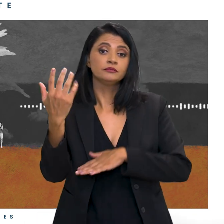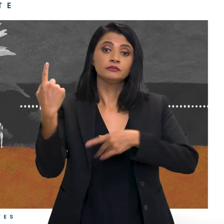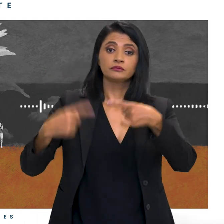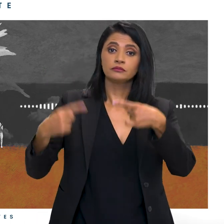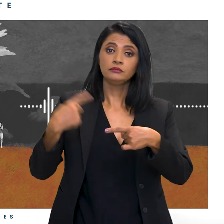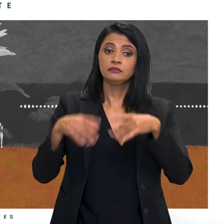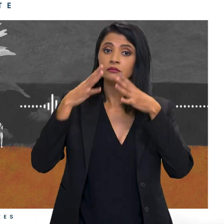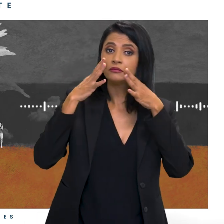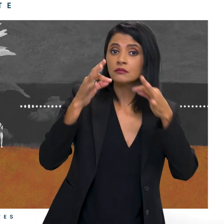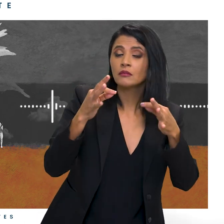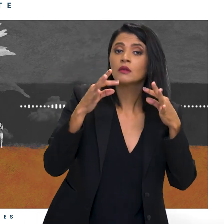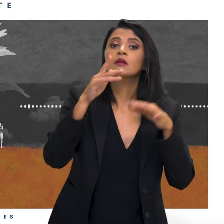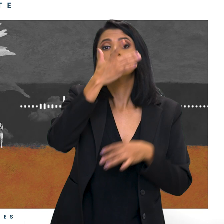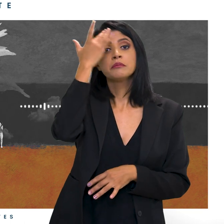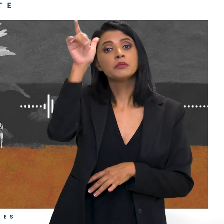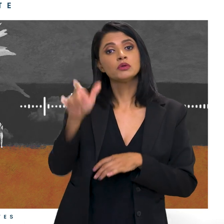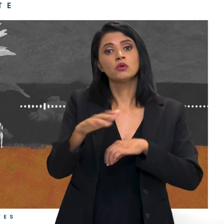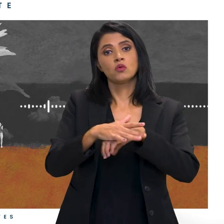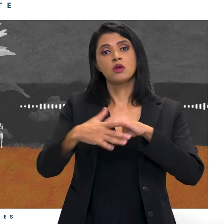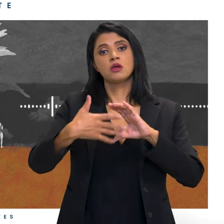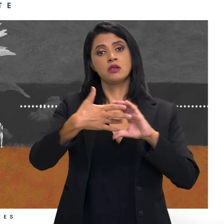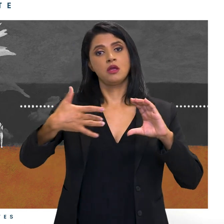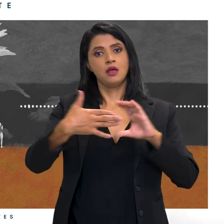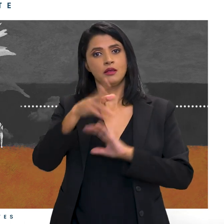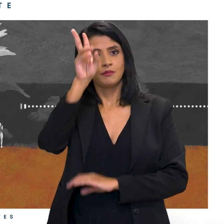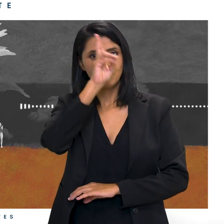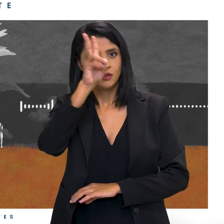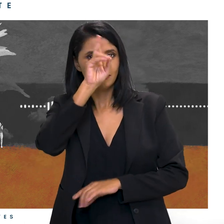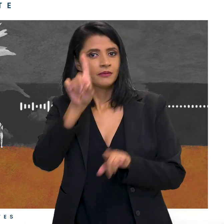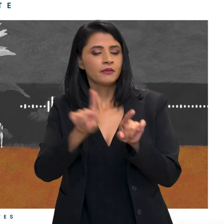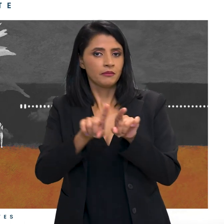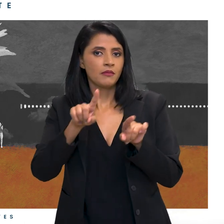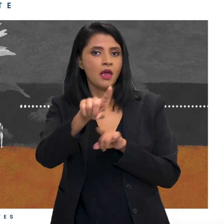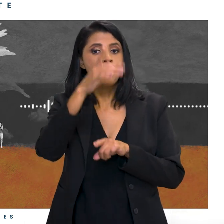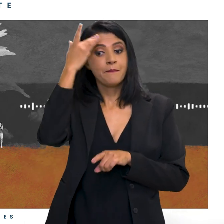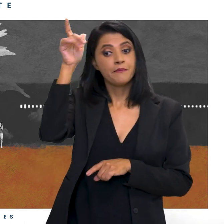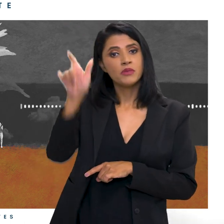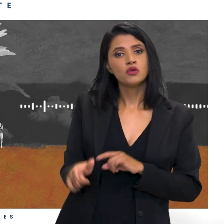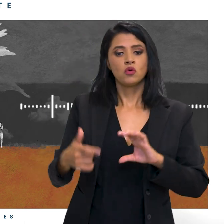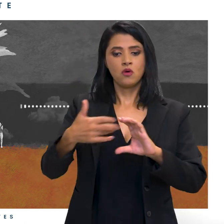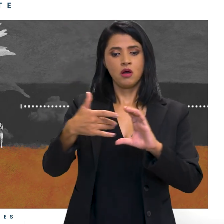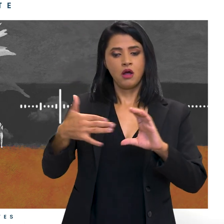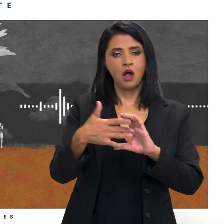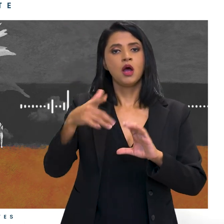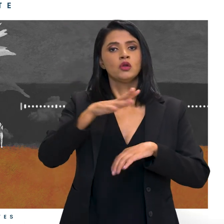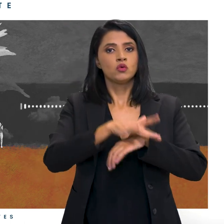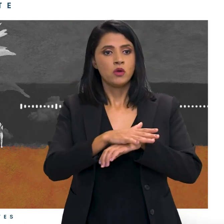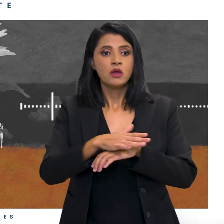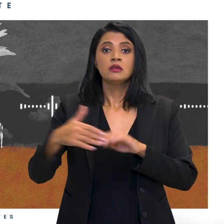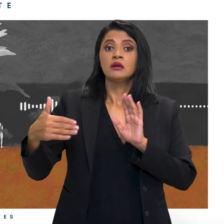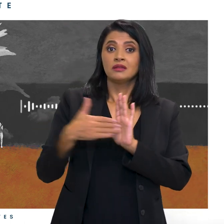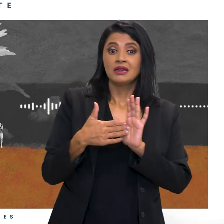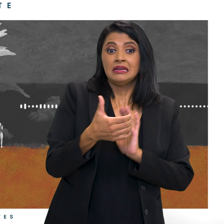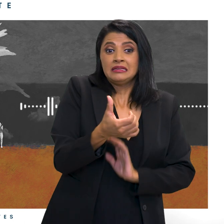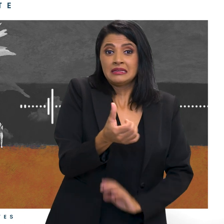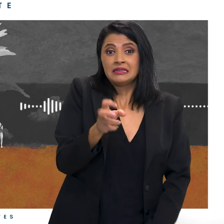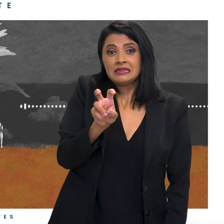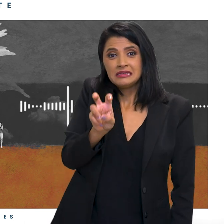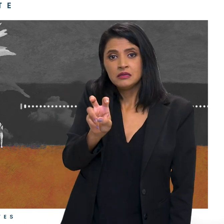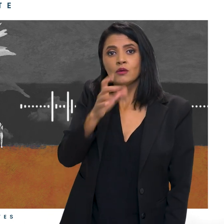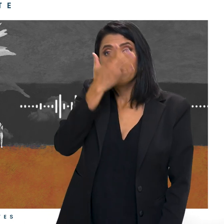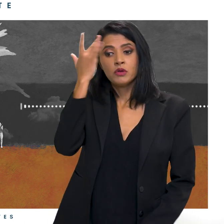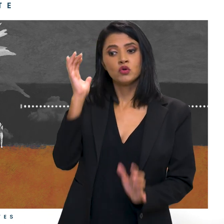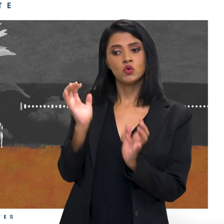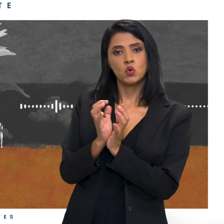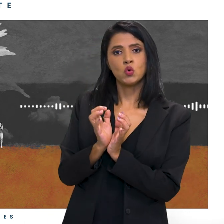Política Nacional de Atenção Integral às Pessoas com Doenças Raras. Só lembrando que é considerada rara aquela doença que afeta até